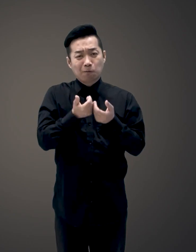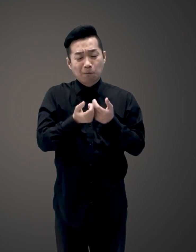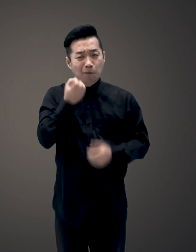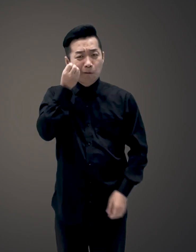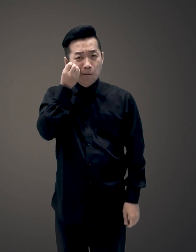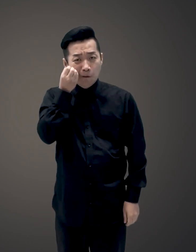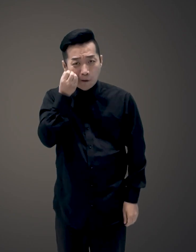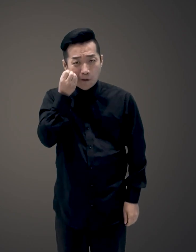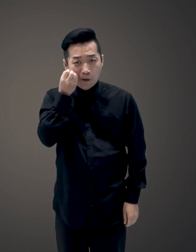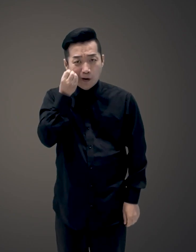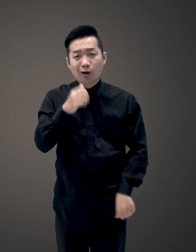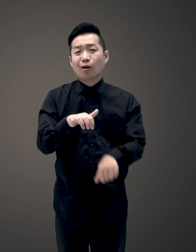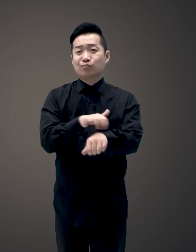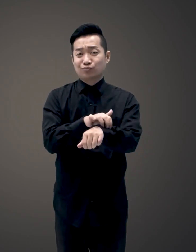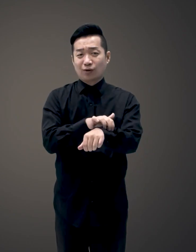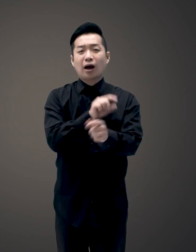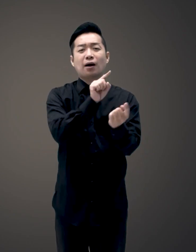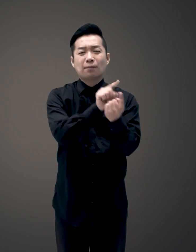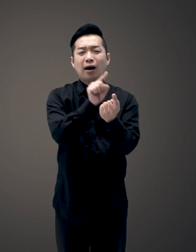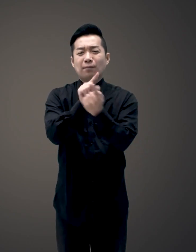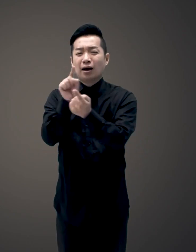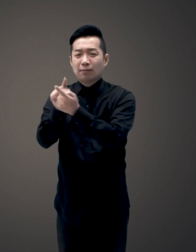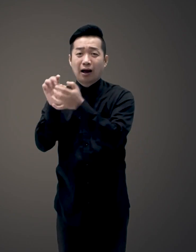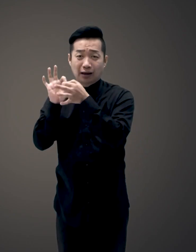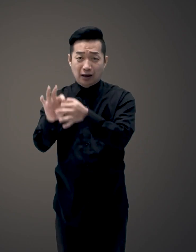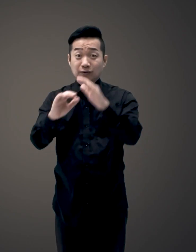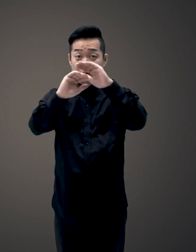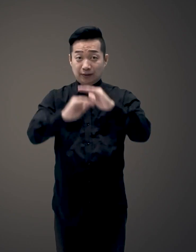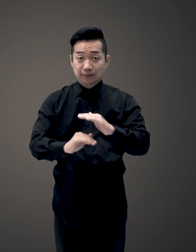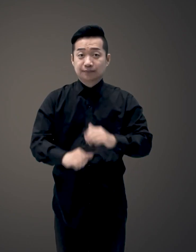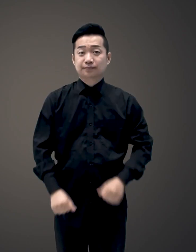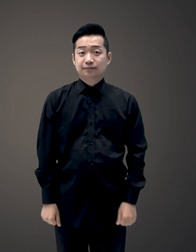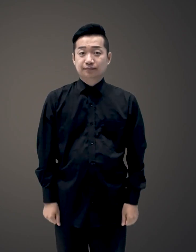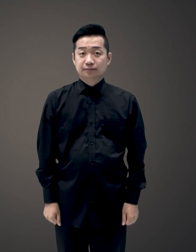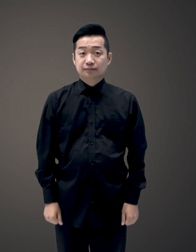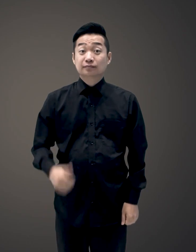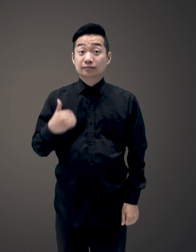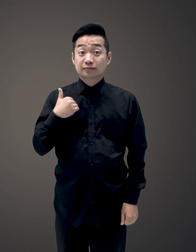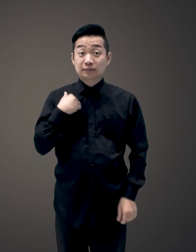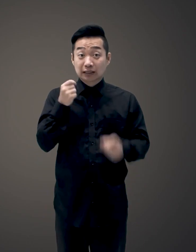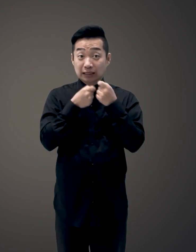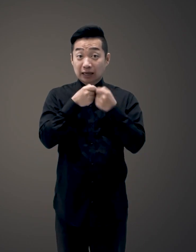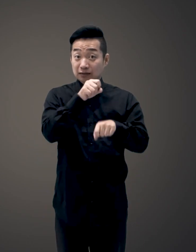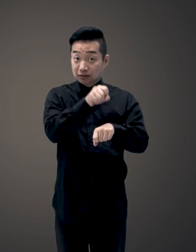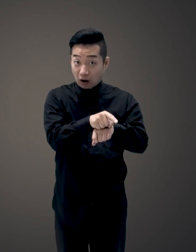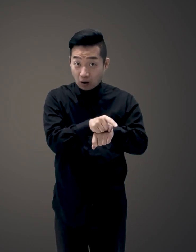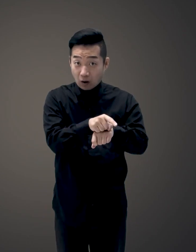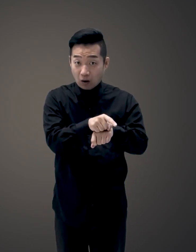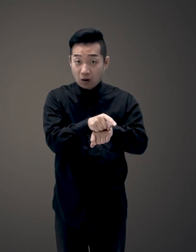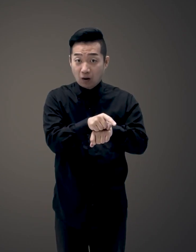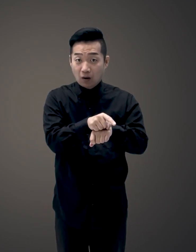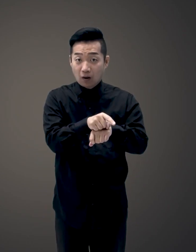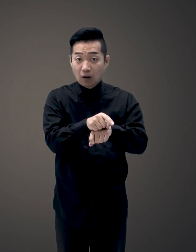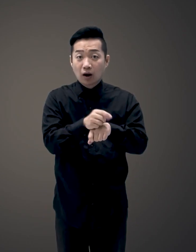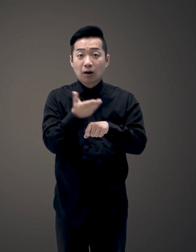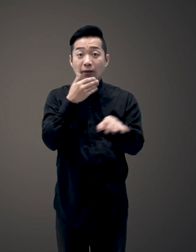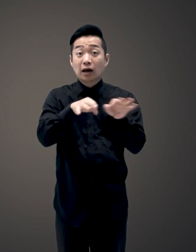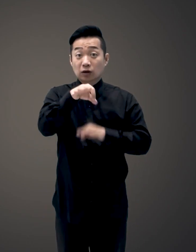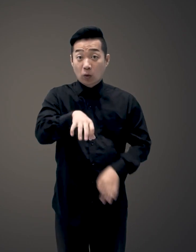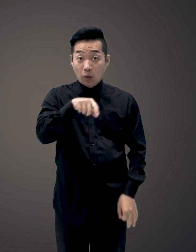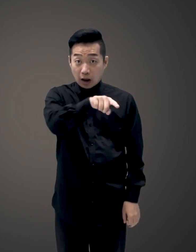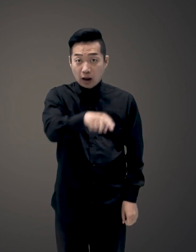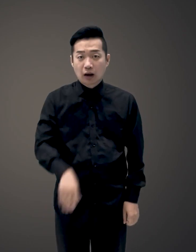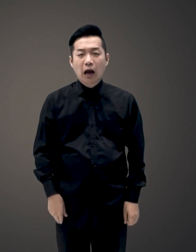기묘하고 낯설고 좀 불편한 만남이 소설 속에서 계속 이루어지게 됩니다. 저는 개인적으로는 한